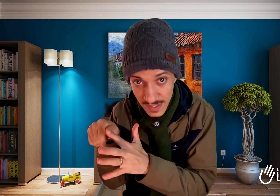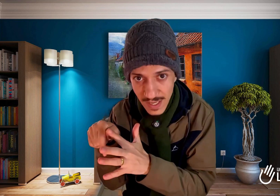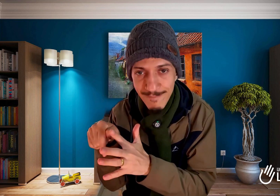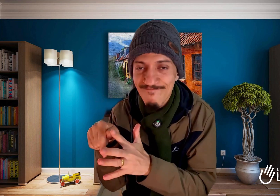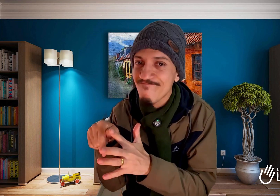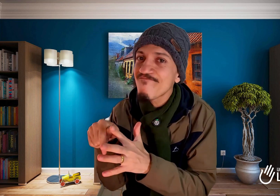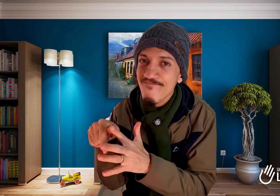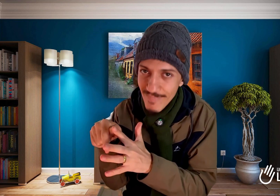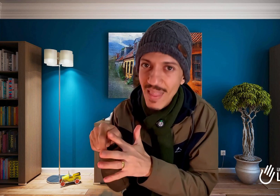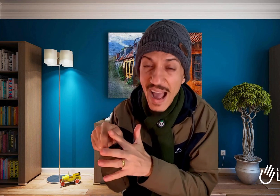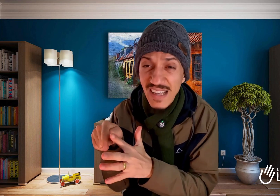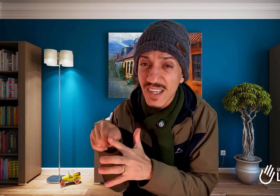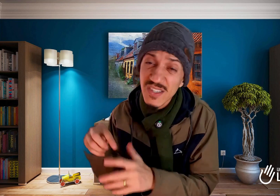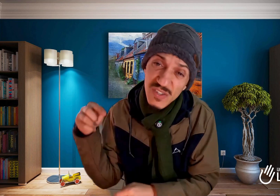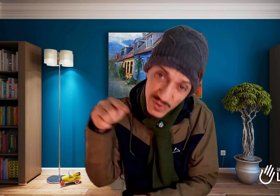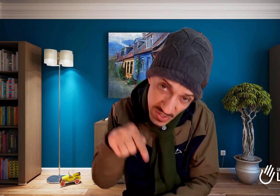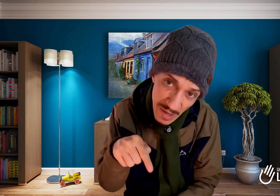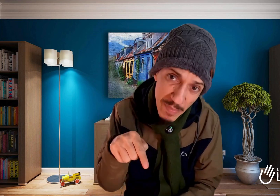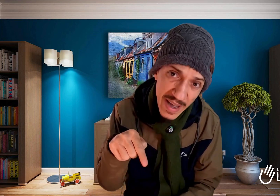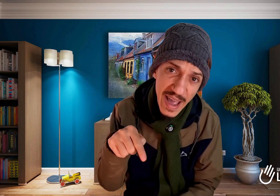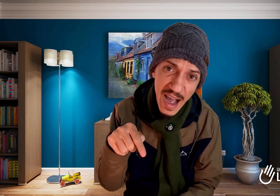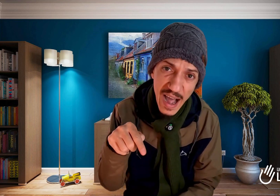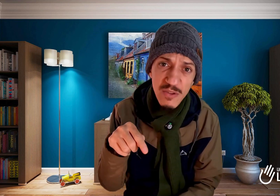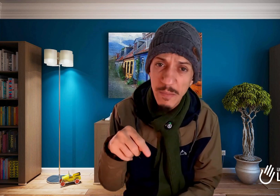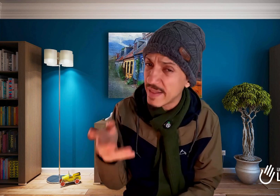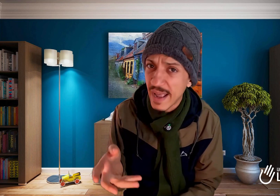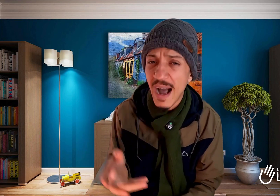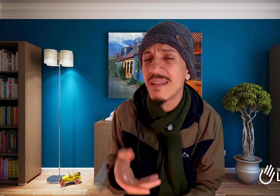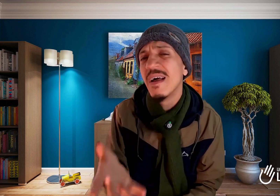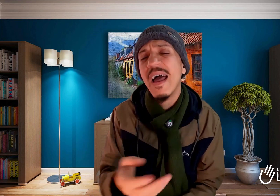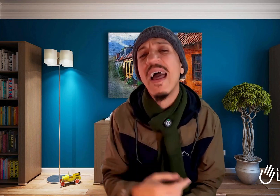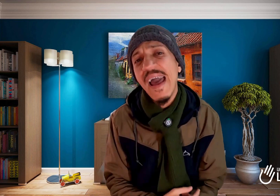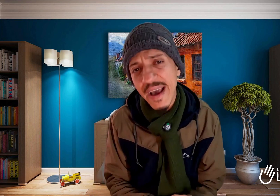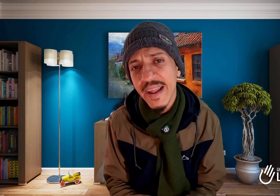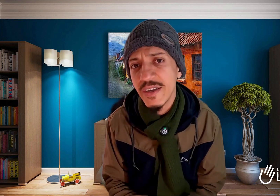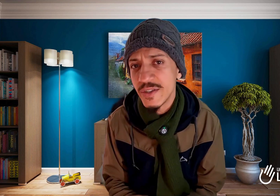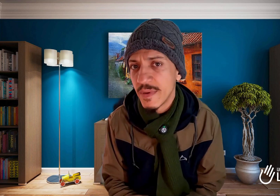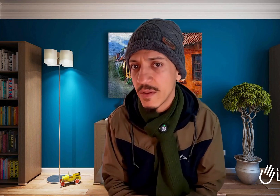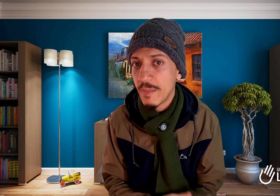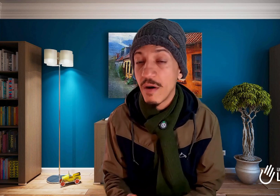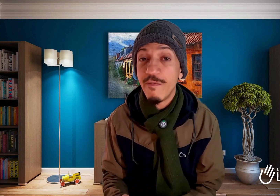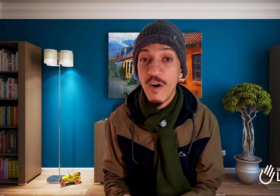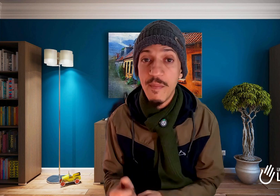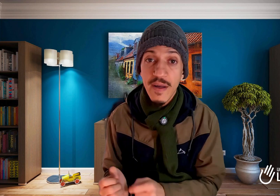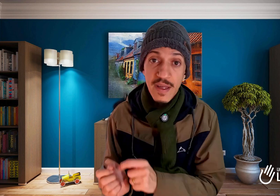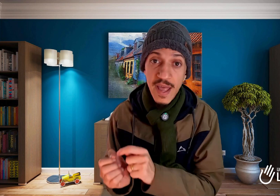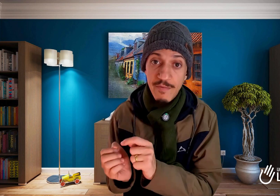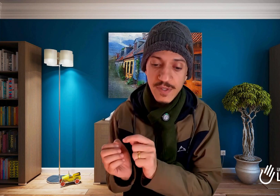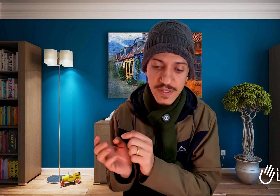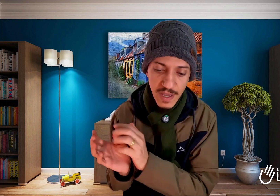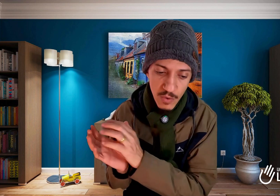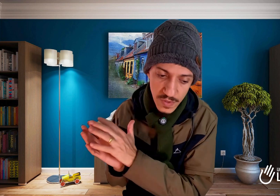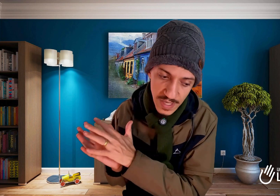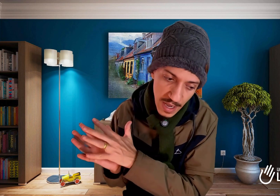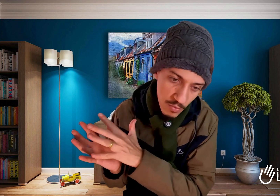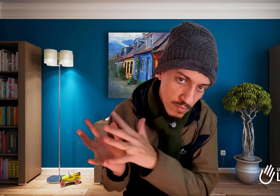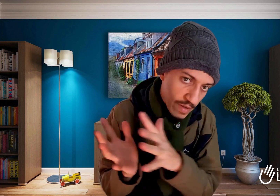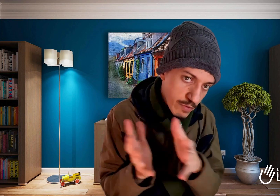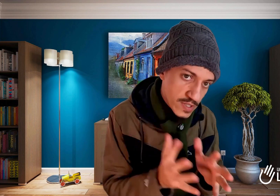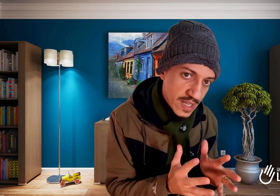assim, as chances de você pegar errado, aprender errado, é grande. A melhor forma é você usar um nível de sinalização